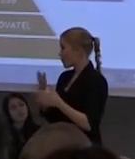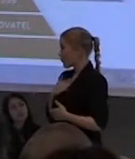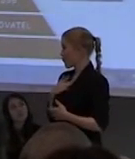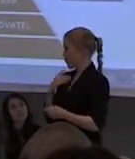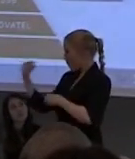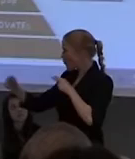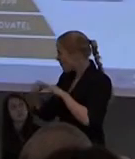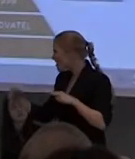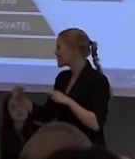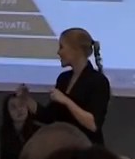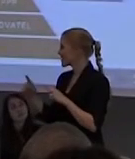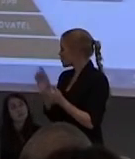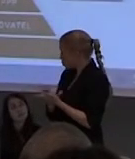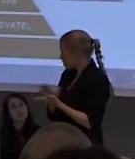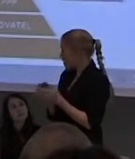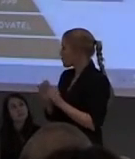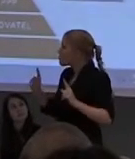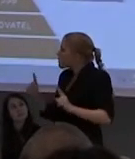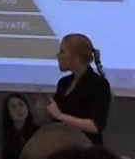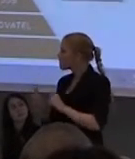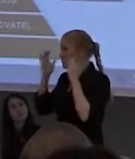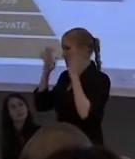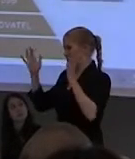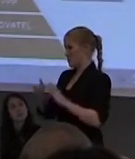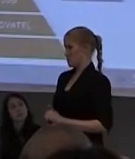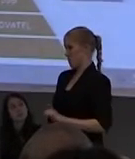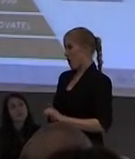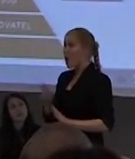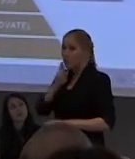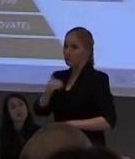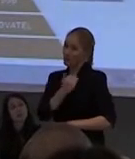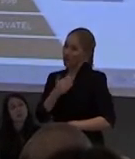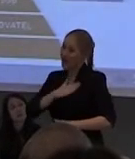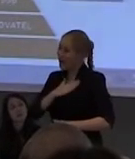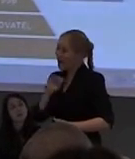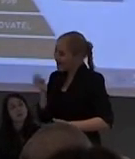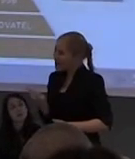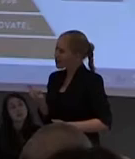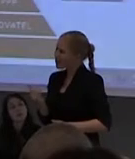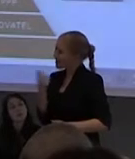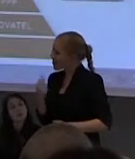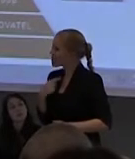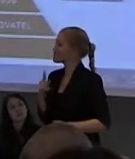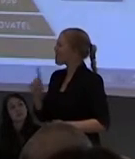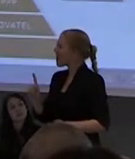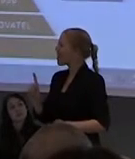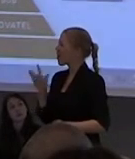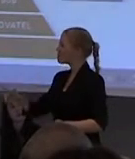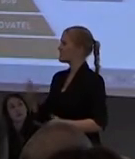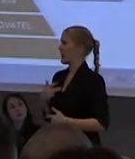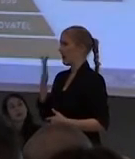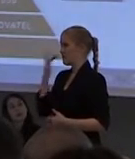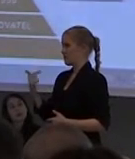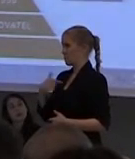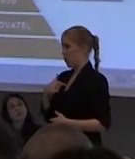třeba, že bych pracovala jako výhledově dítě v té škole, já tu školu mám ráda, je fakt fajn. A nikdy úplně nevím, co přesně